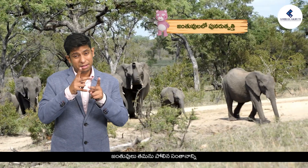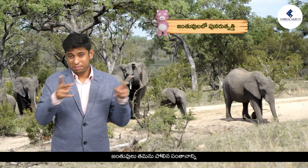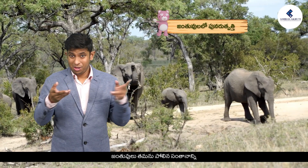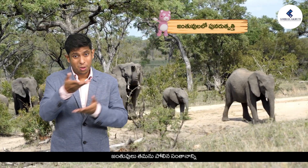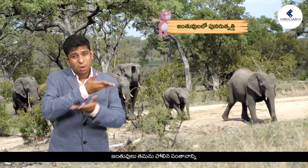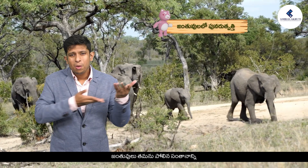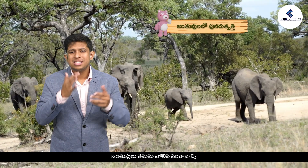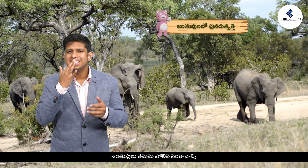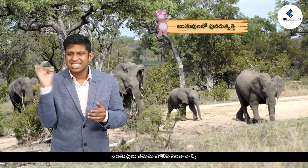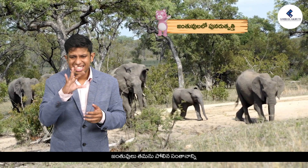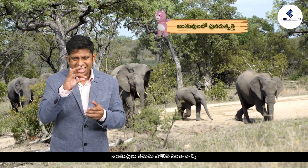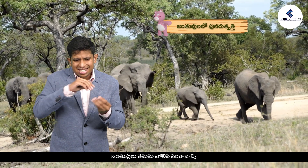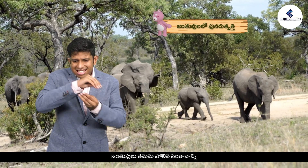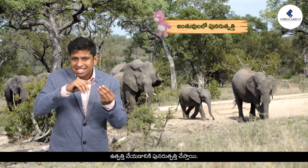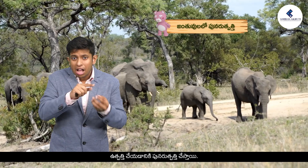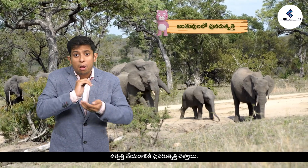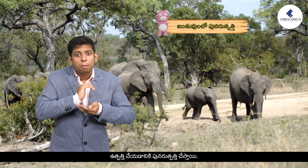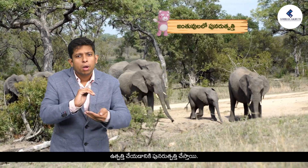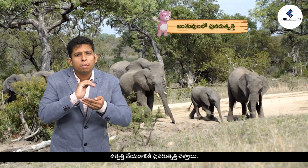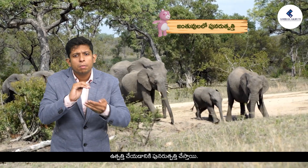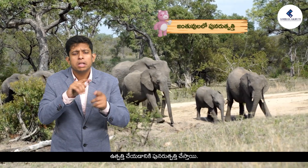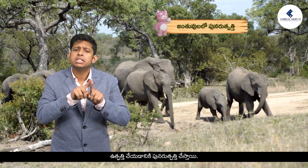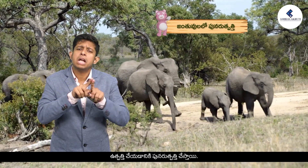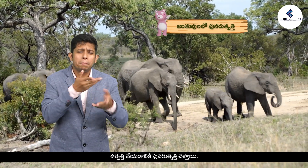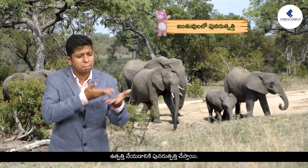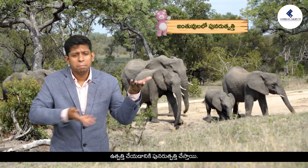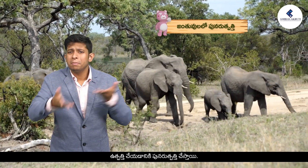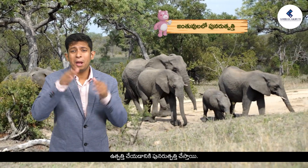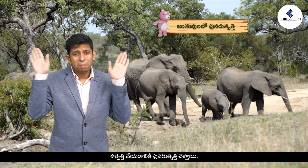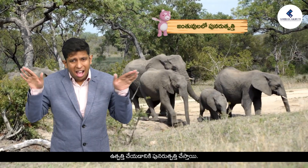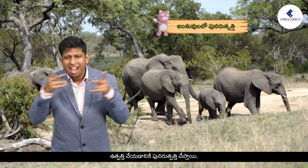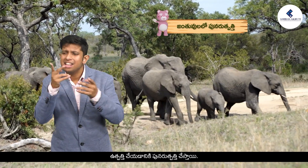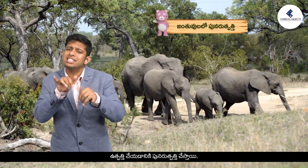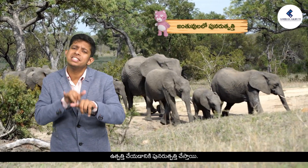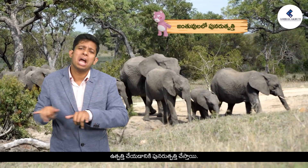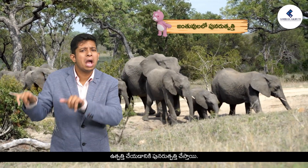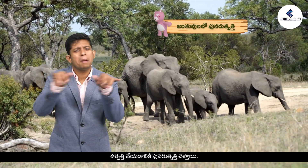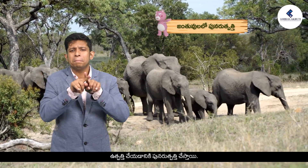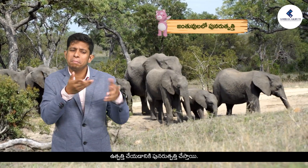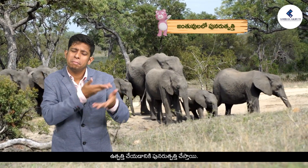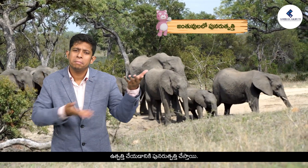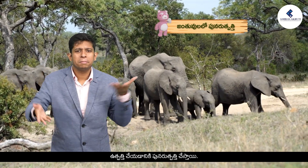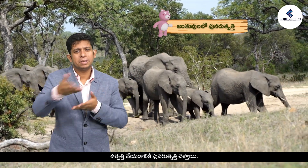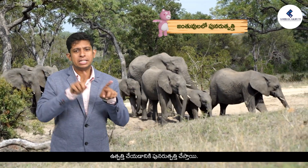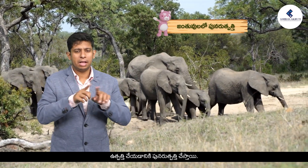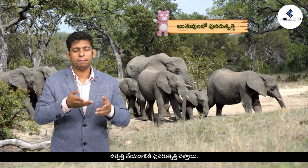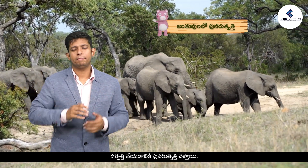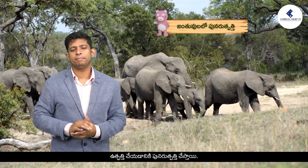జంతువులు తమను పోలిన సంతానాన్ని ఉత్పత్తి చేయడానికి పునరుత్పత్తి చేస్తాయి.